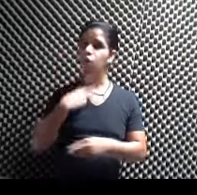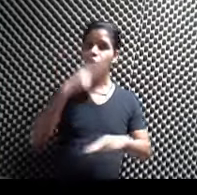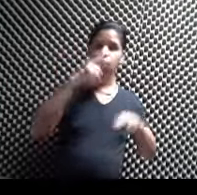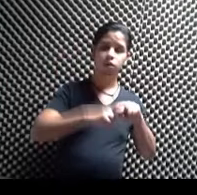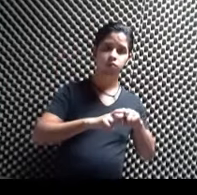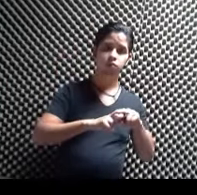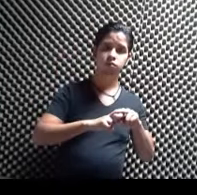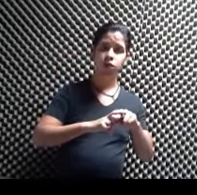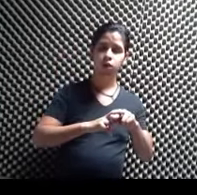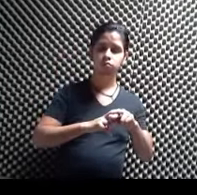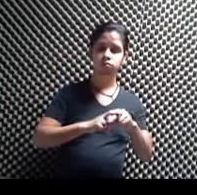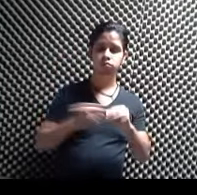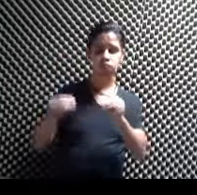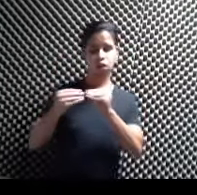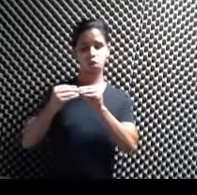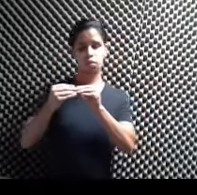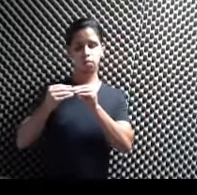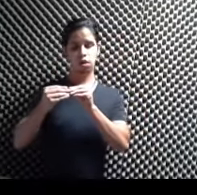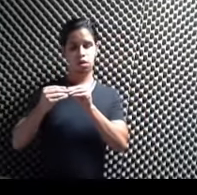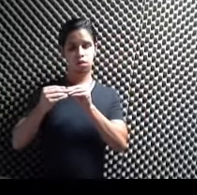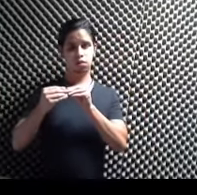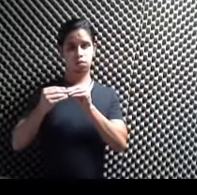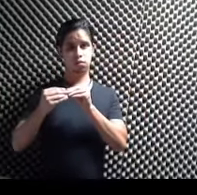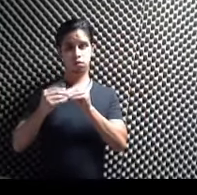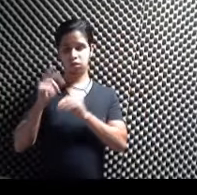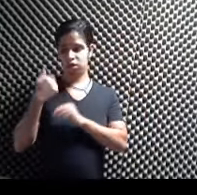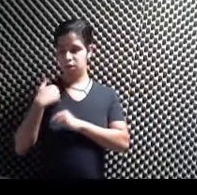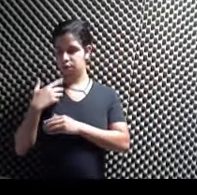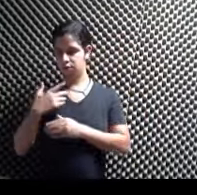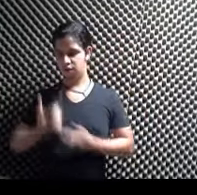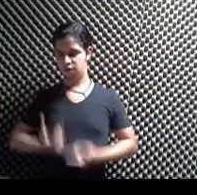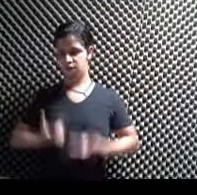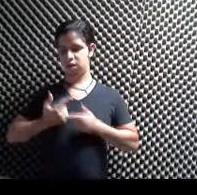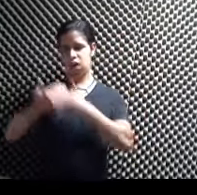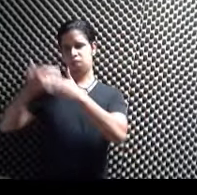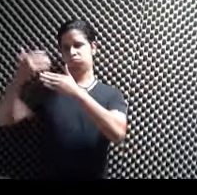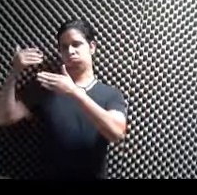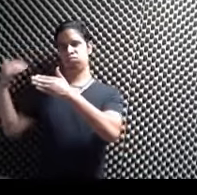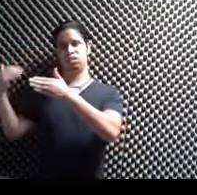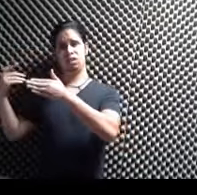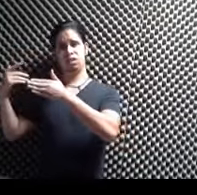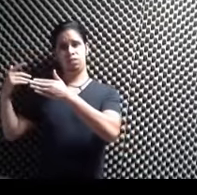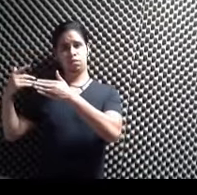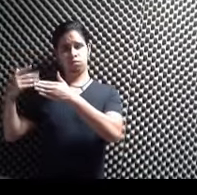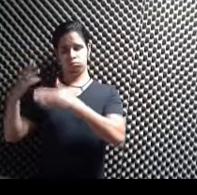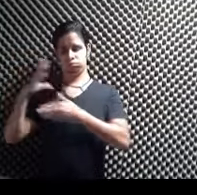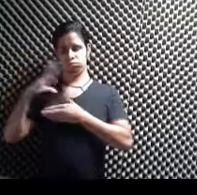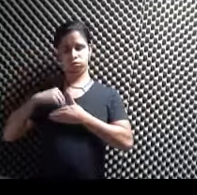son de mi vida personal, que yo lloré en un momento y ahora me río de lo que... O la gente se ríe.